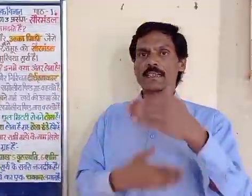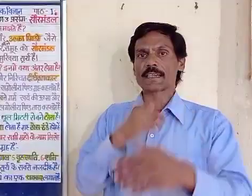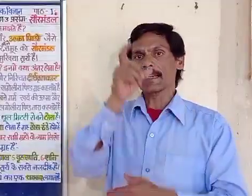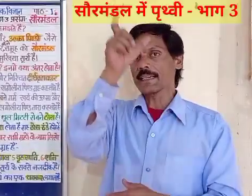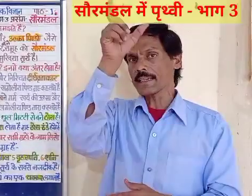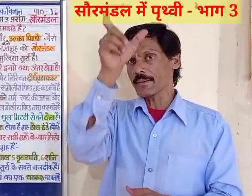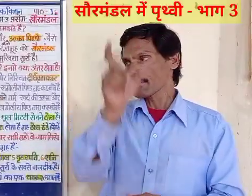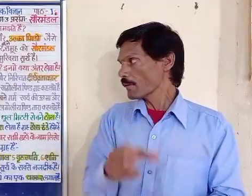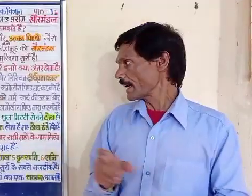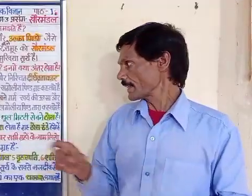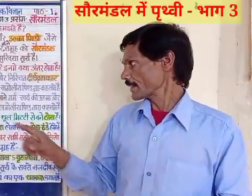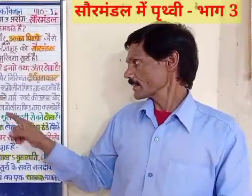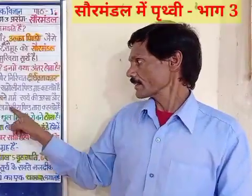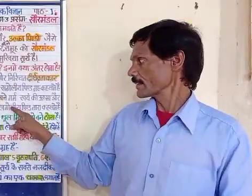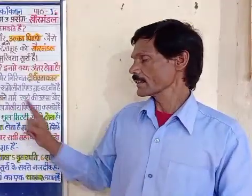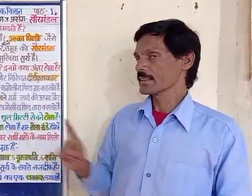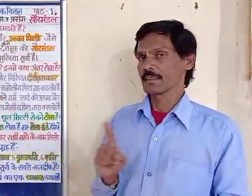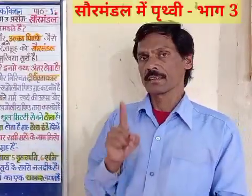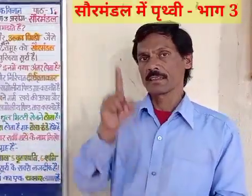करने वाले